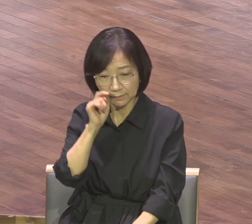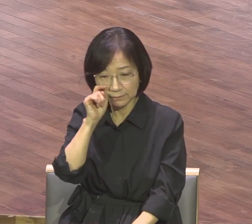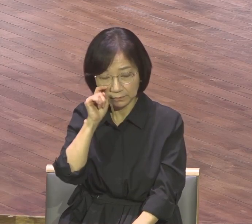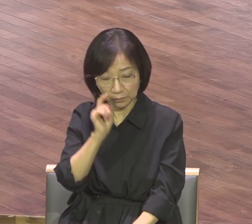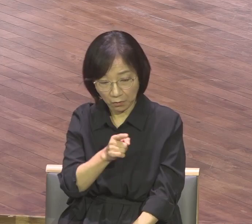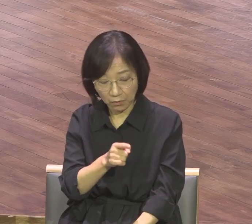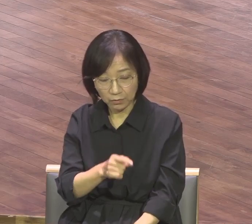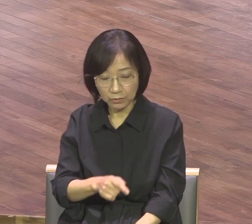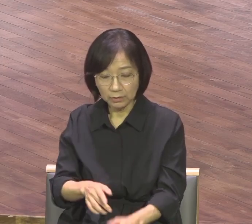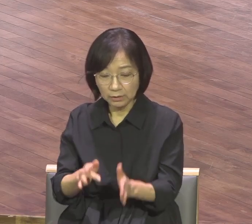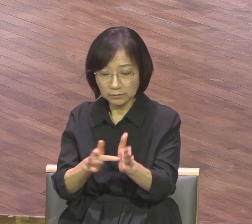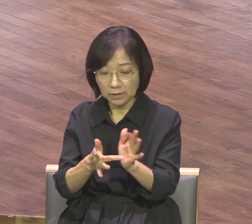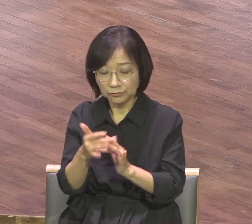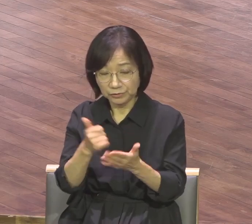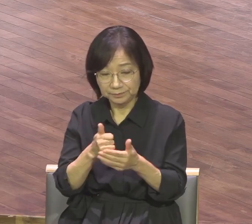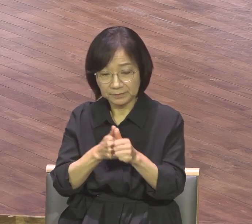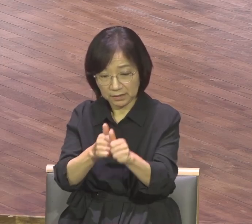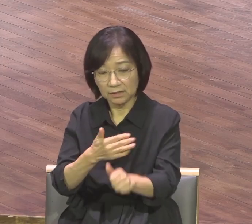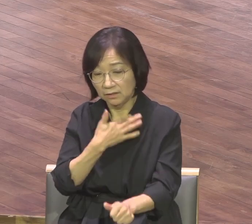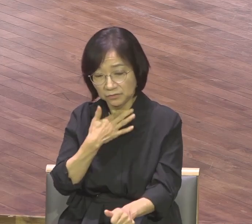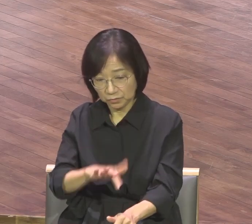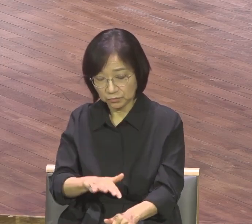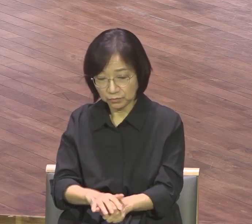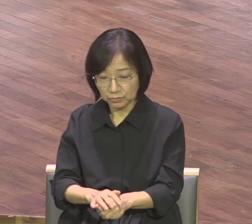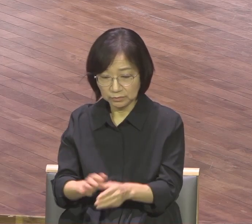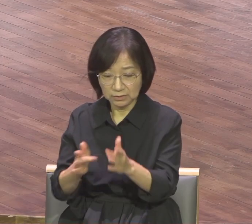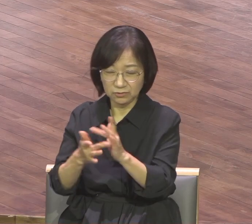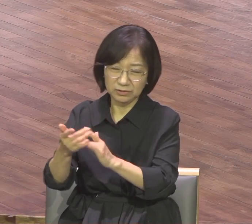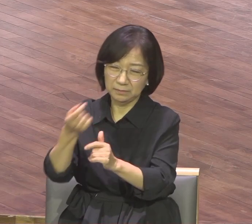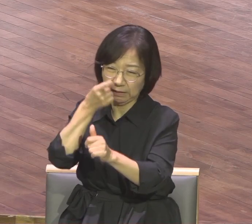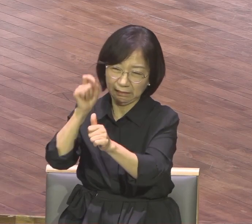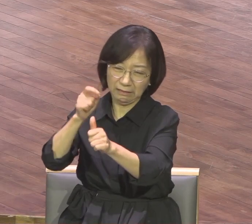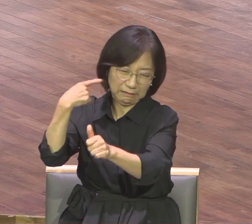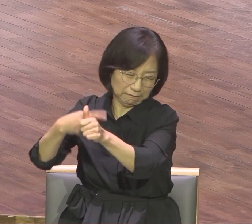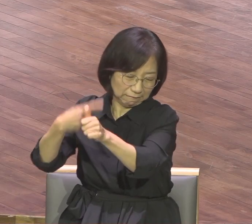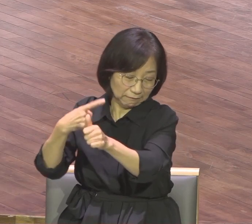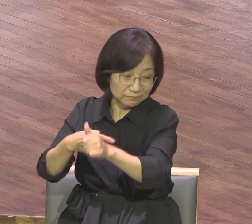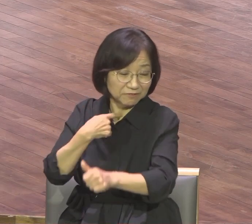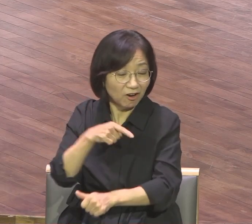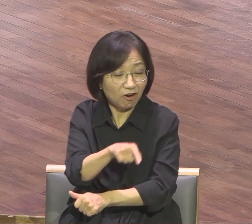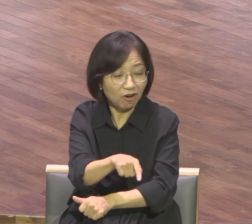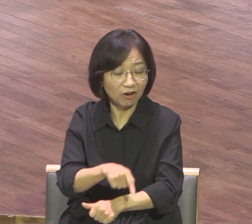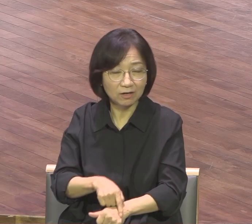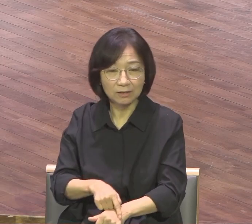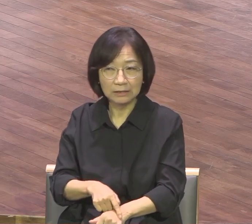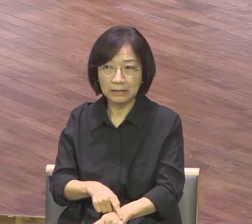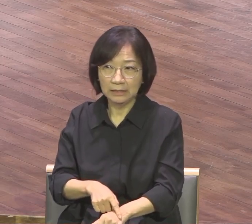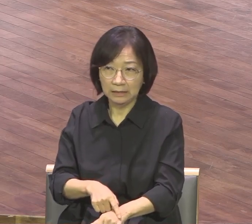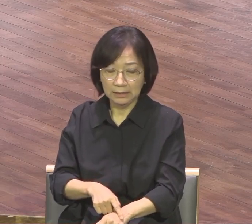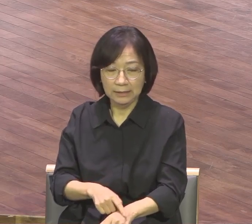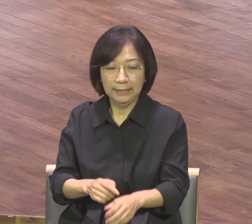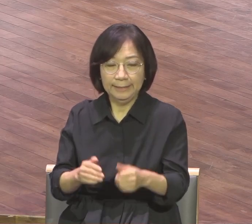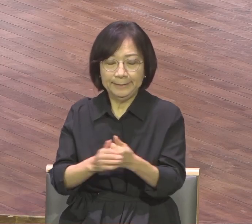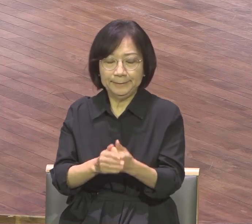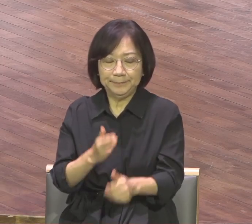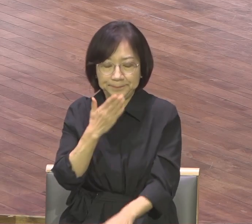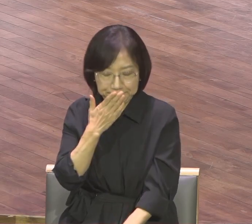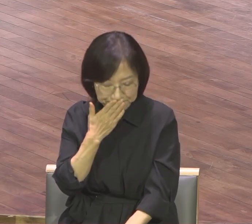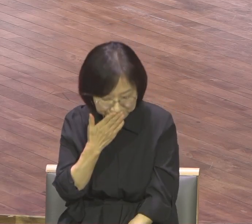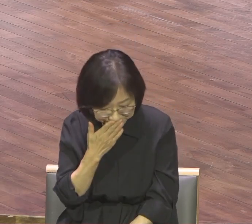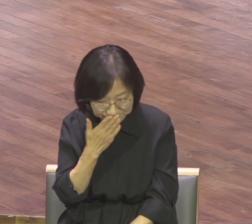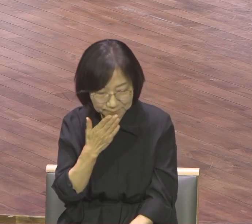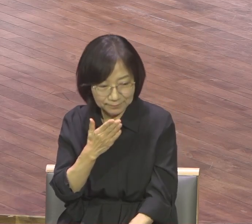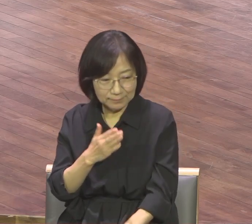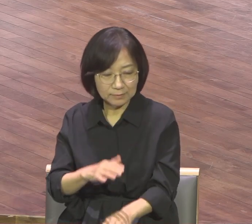있어? 할 말 없어요. 근데 하나님 직접 부르셨는데 그럼 어떻게 알아요? 그것부터 시작해서